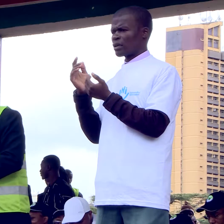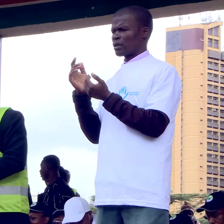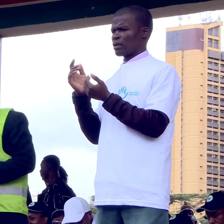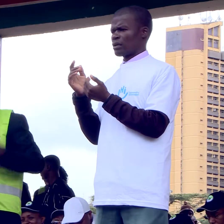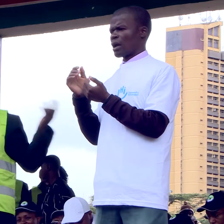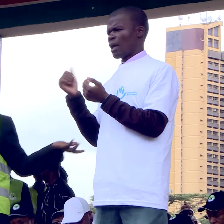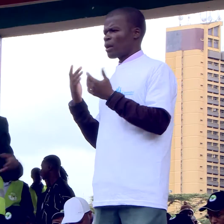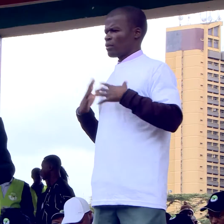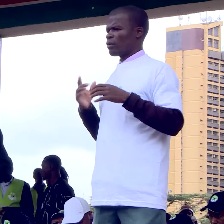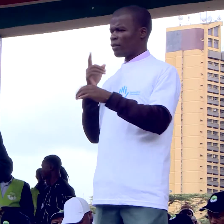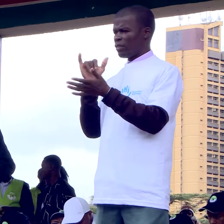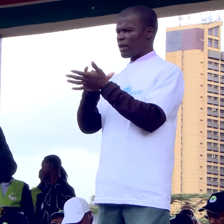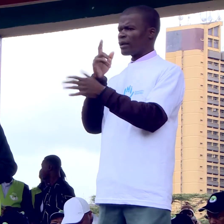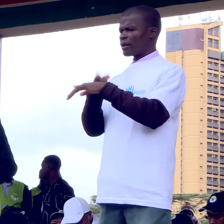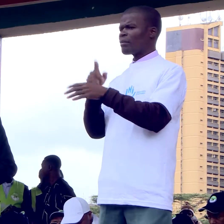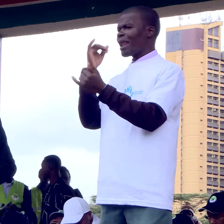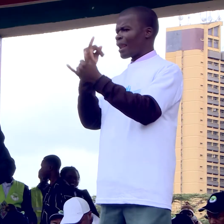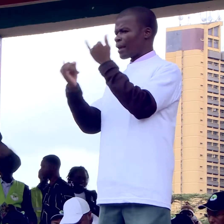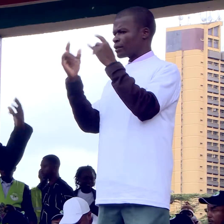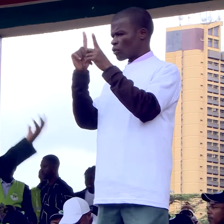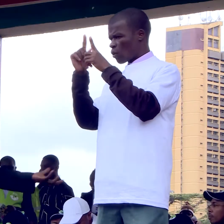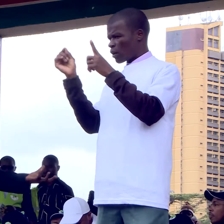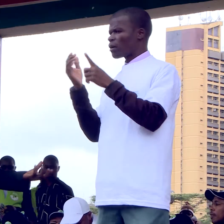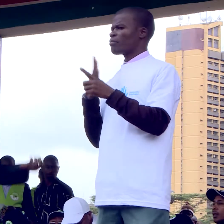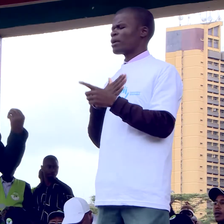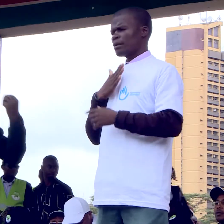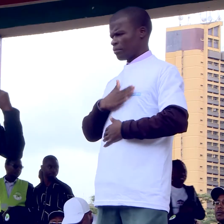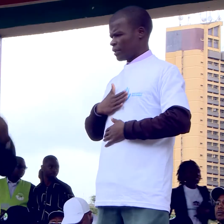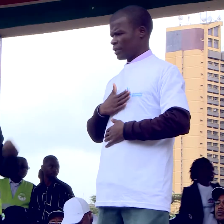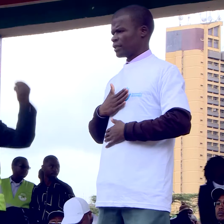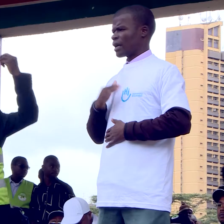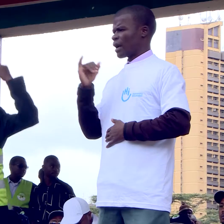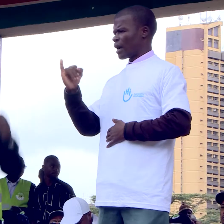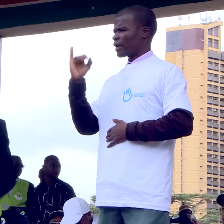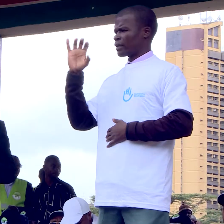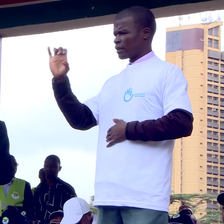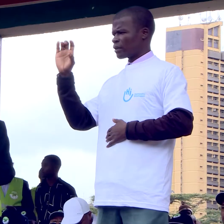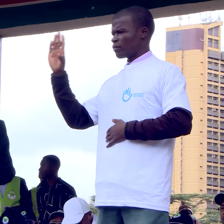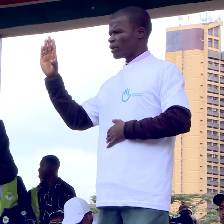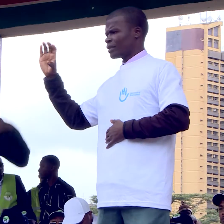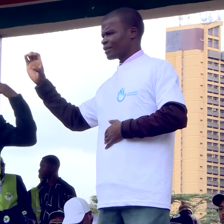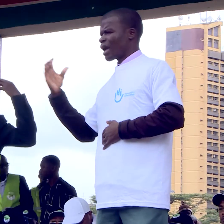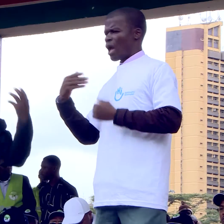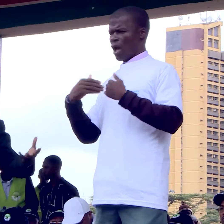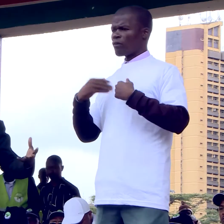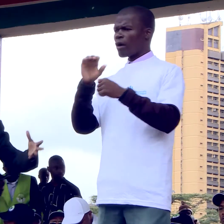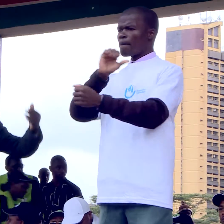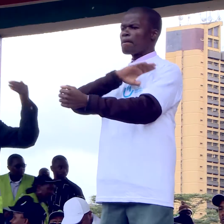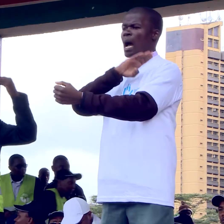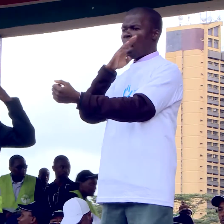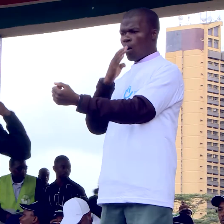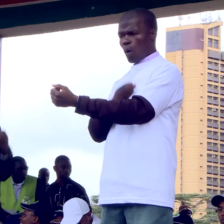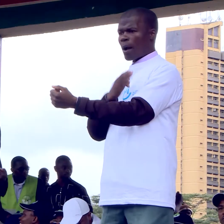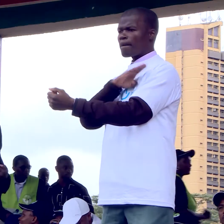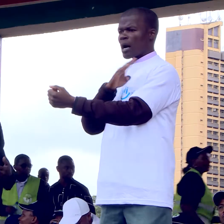huo. Jambo la mwisho ningependa kusema hivi, ningeomba IEBC iwe na nguvu kiasi ya kwamba iwe